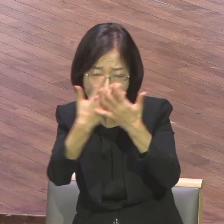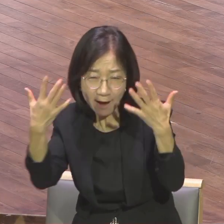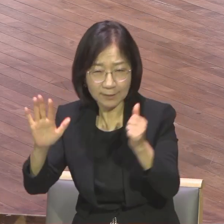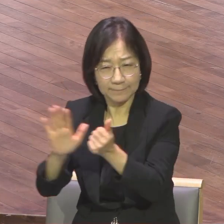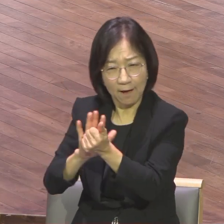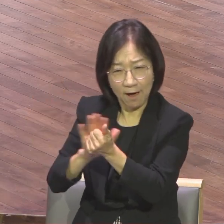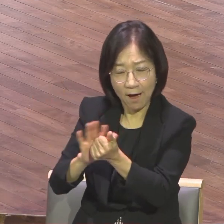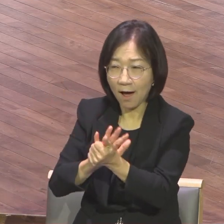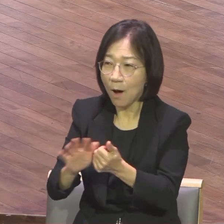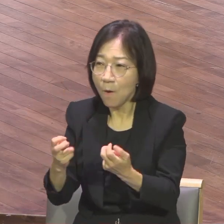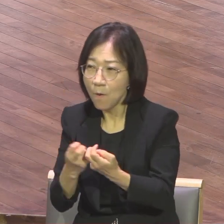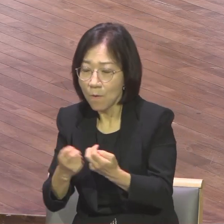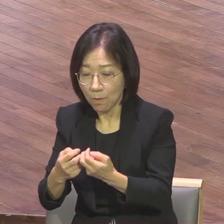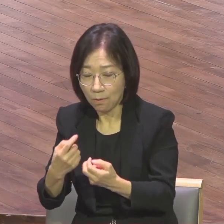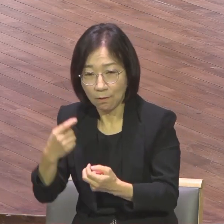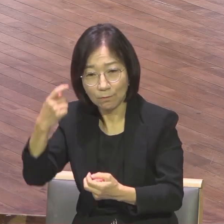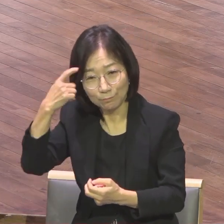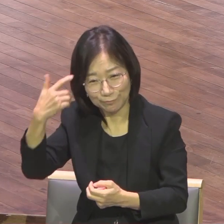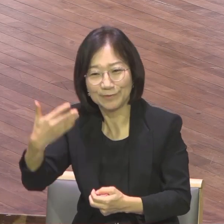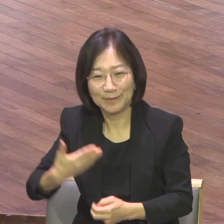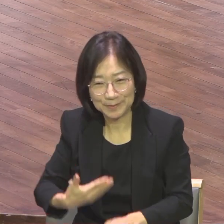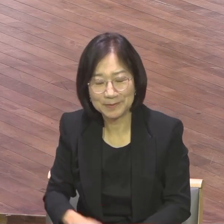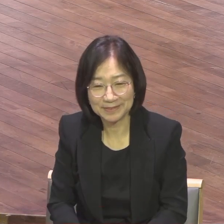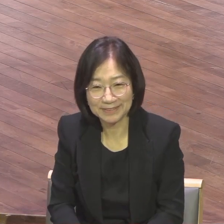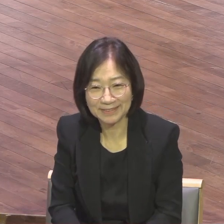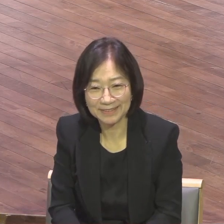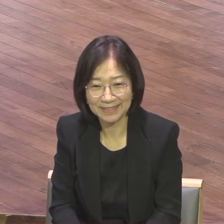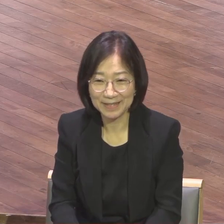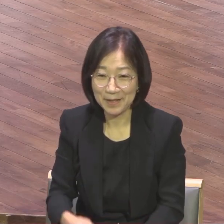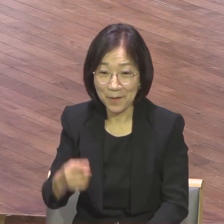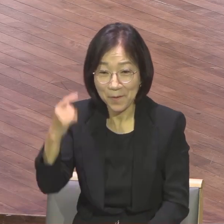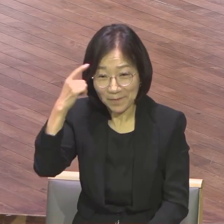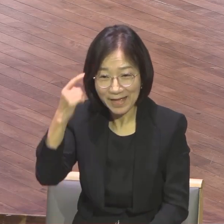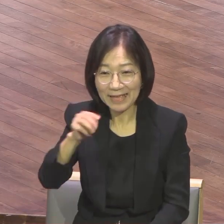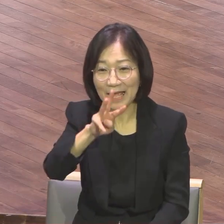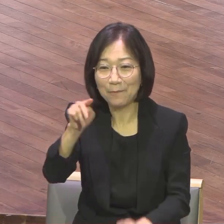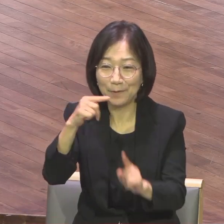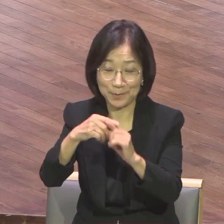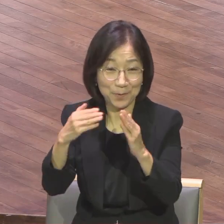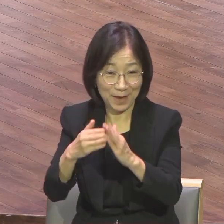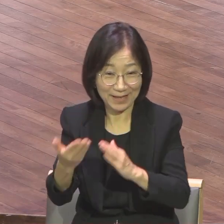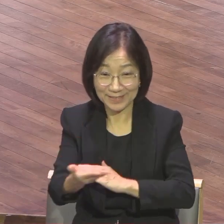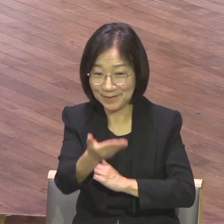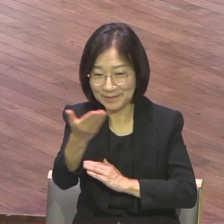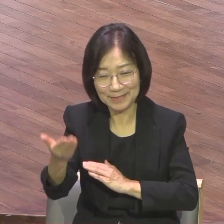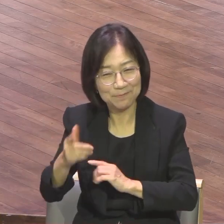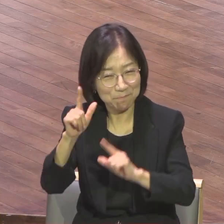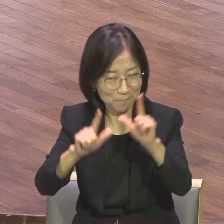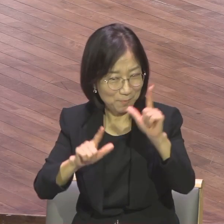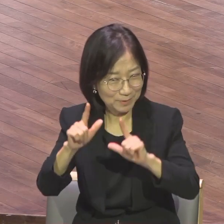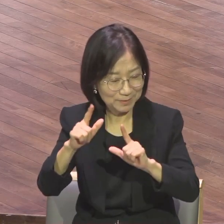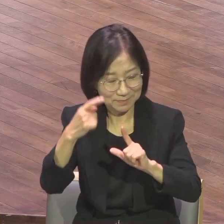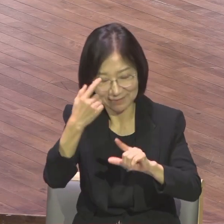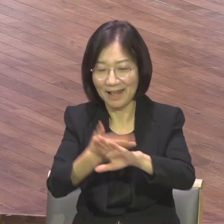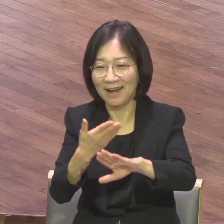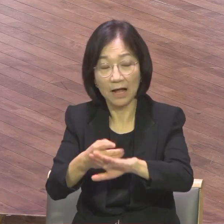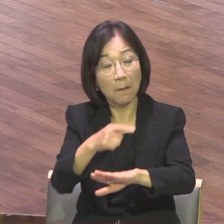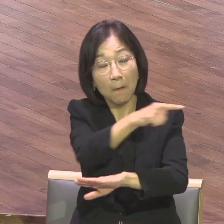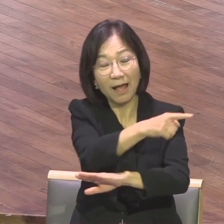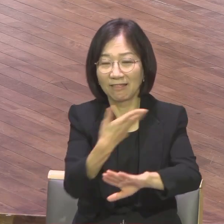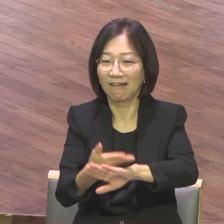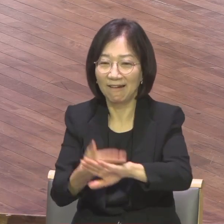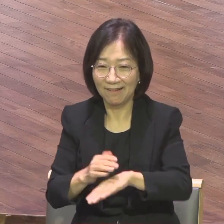아멘. 아멘. 영교의 성도들은 DNA가 달라요. 환경 상관없어. 내 수준